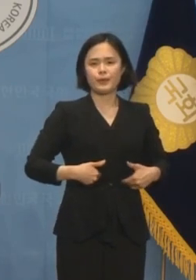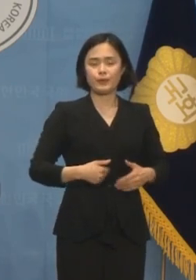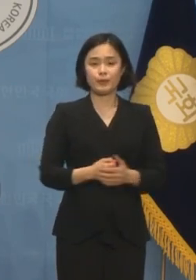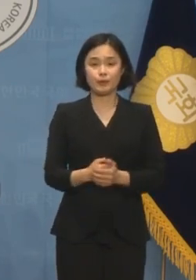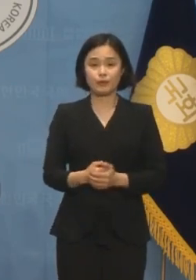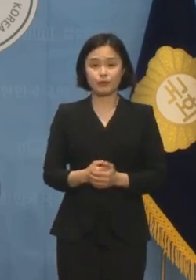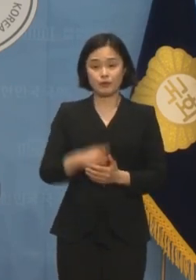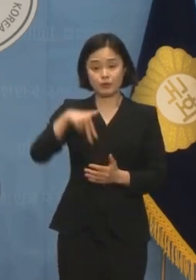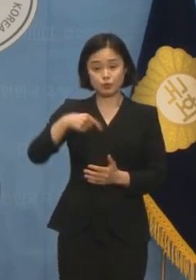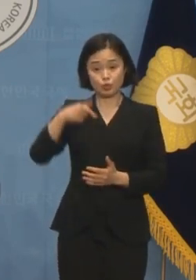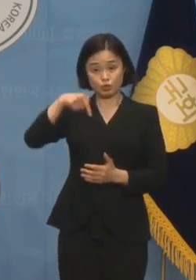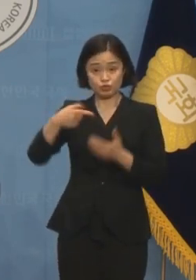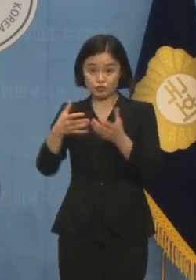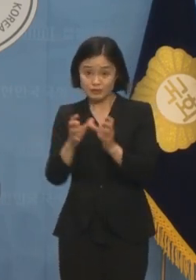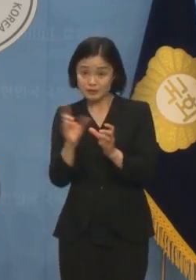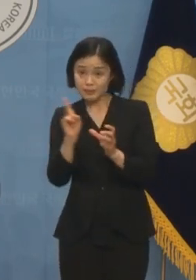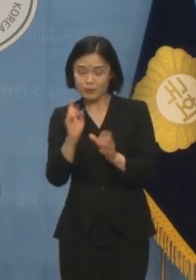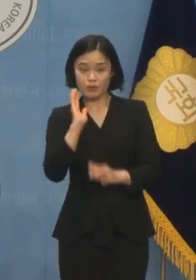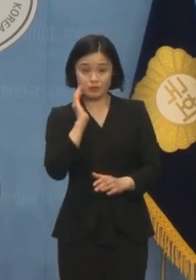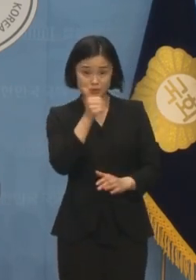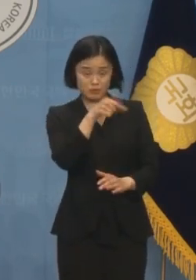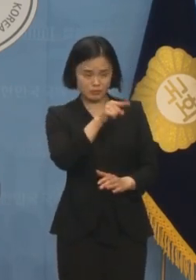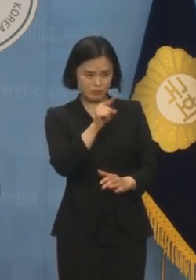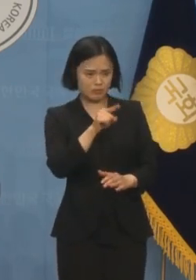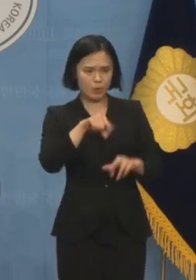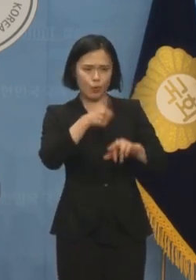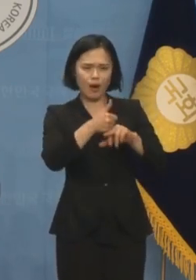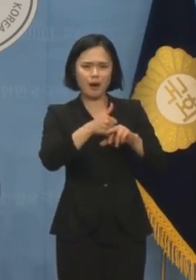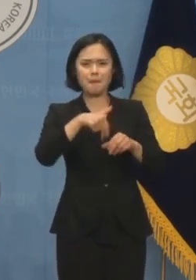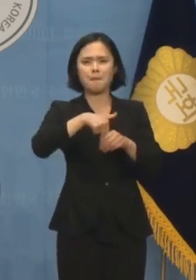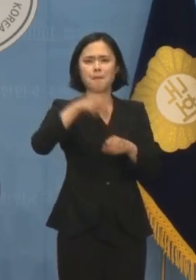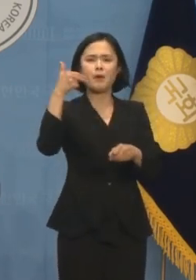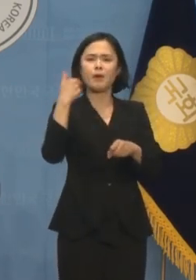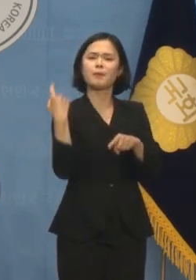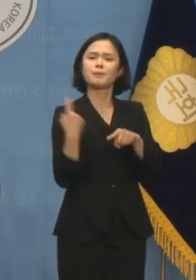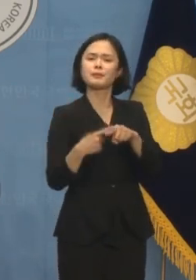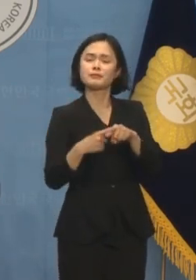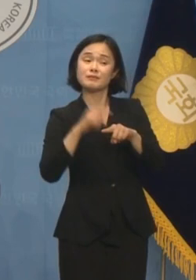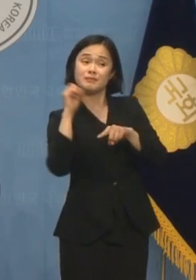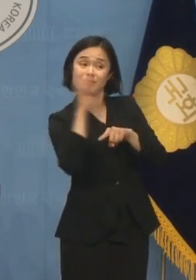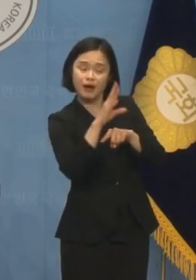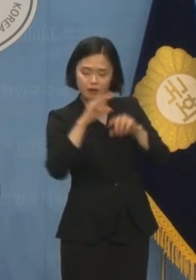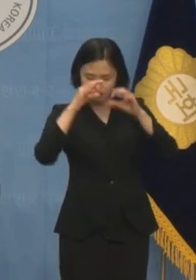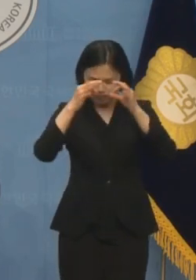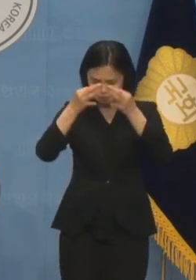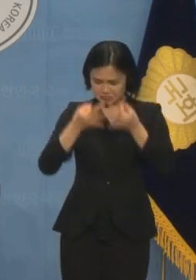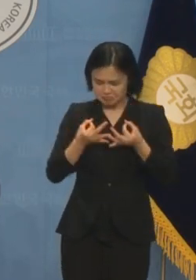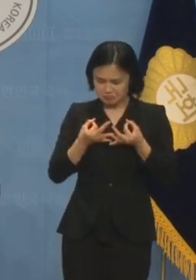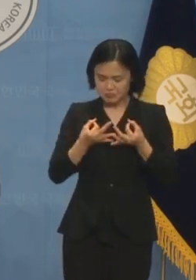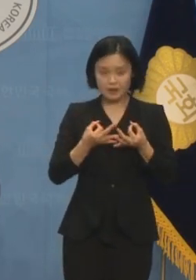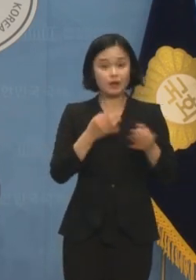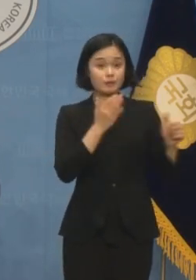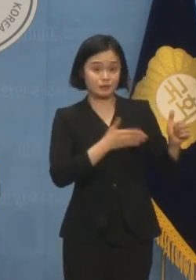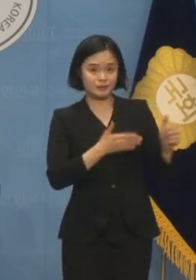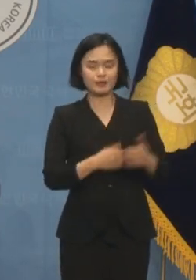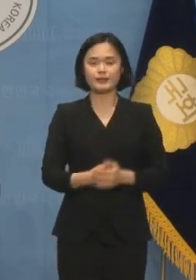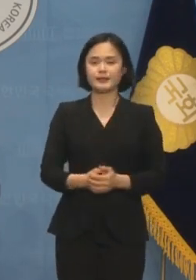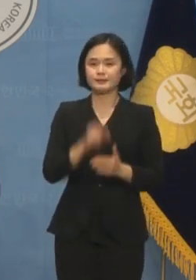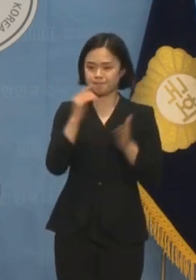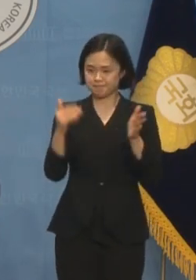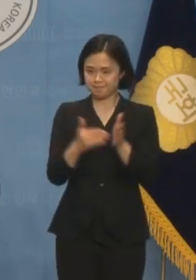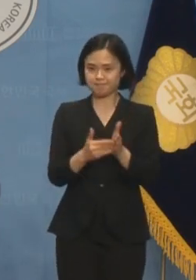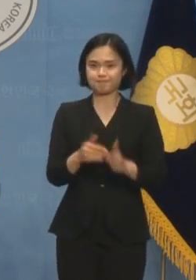벌거벗은 임금이라는 수식어를 주는지 토론해 보시길 바랍니다. 마치겠습니다. 고맙습니다.